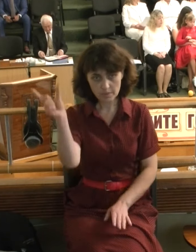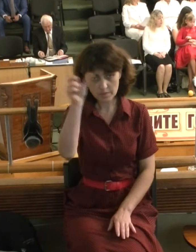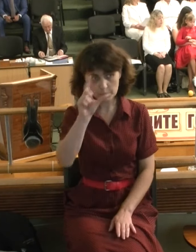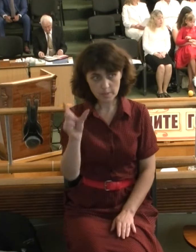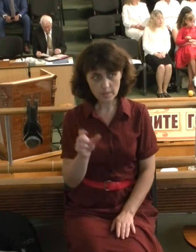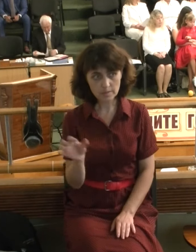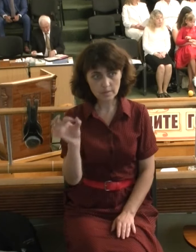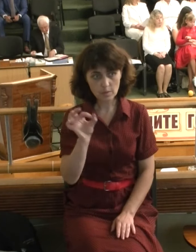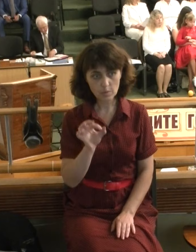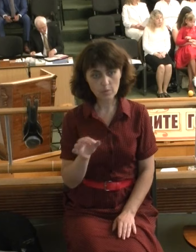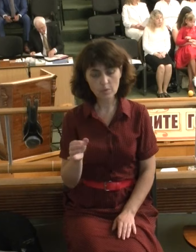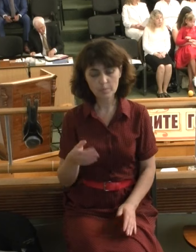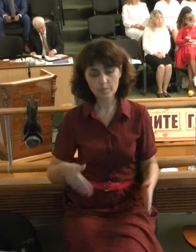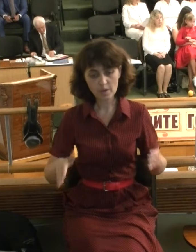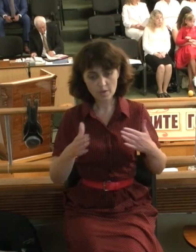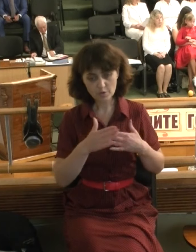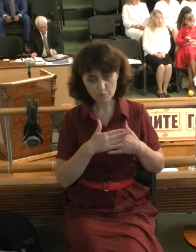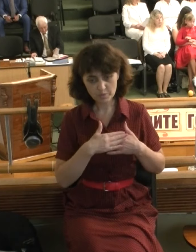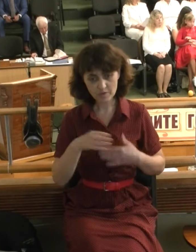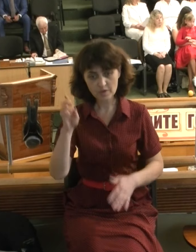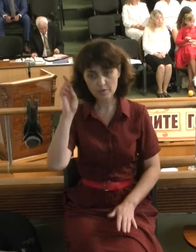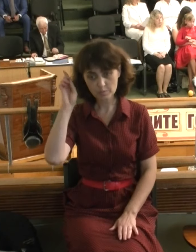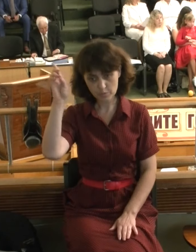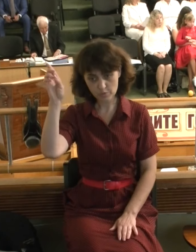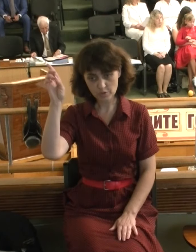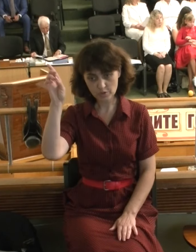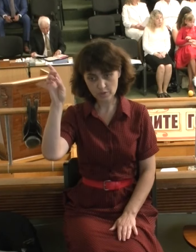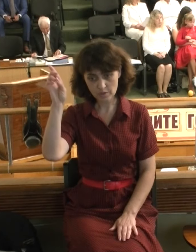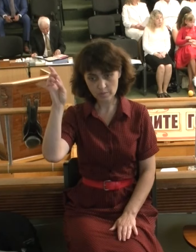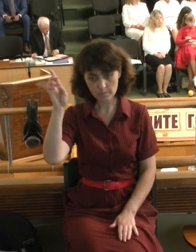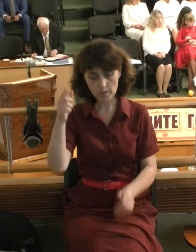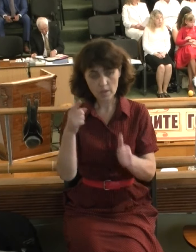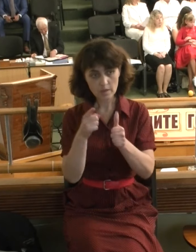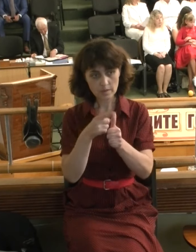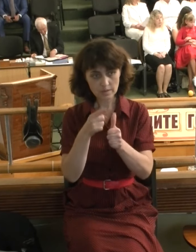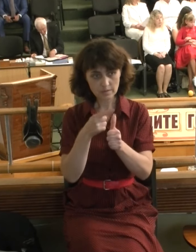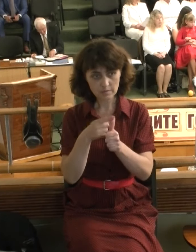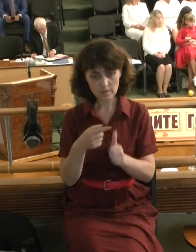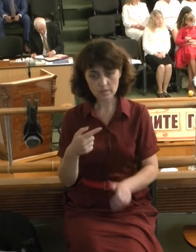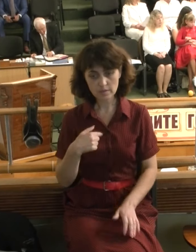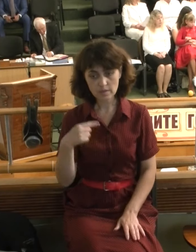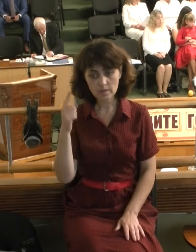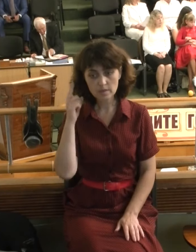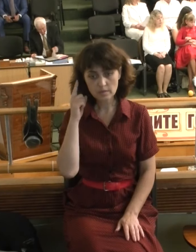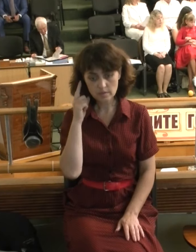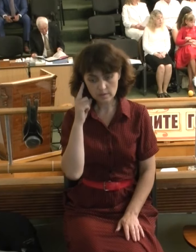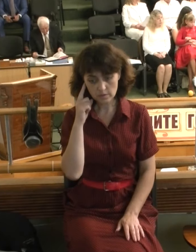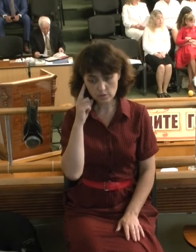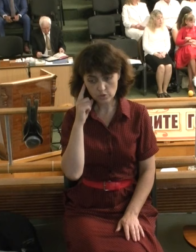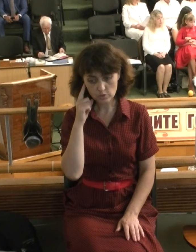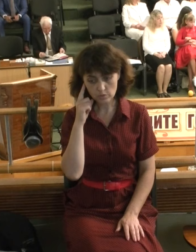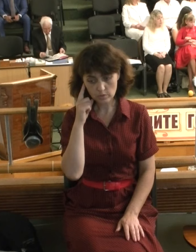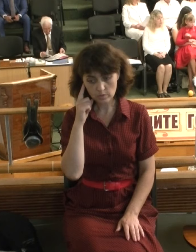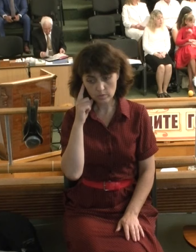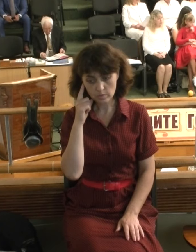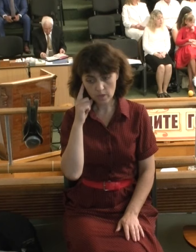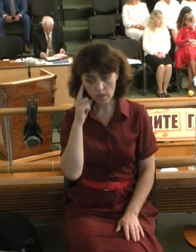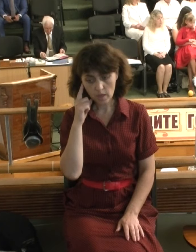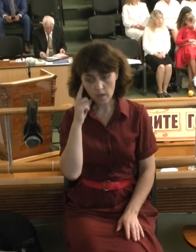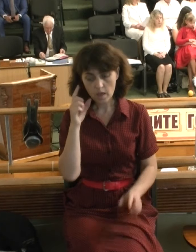все вместе. Я слышу зов любви, на крест Христа